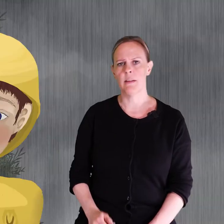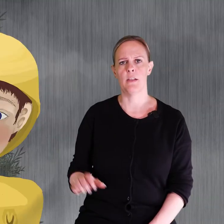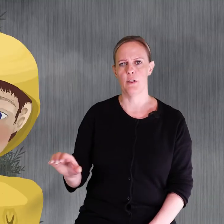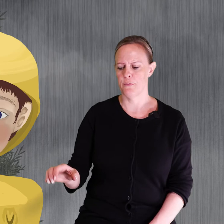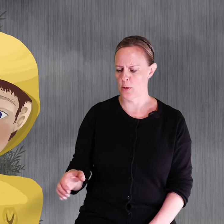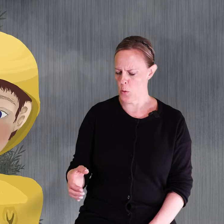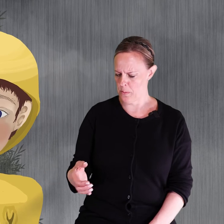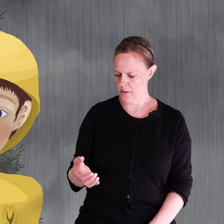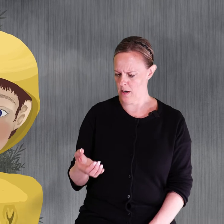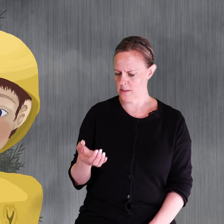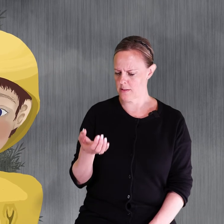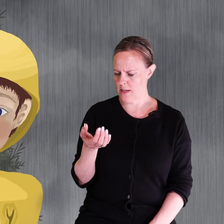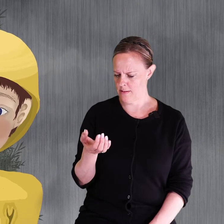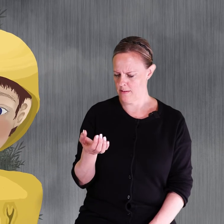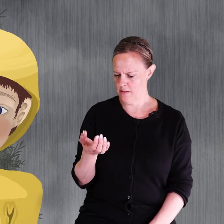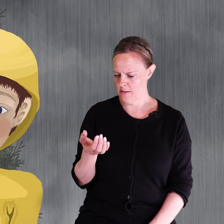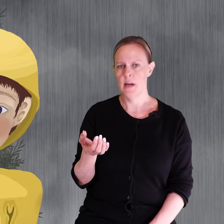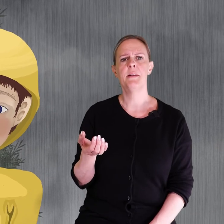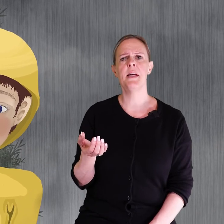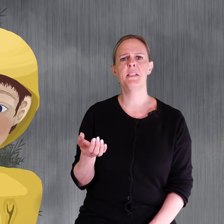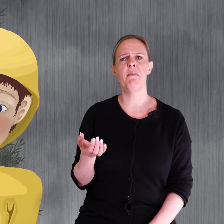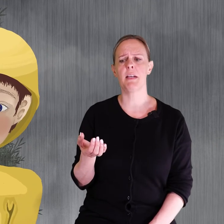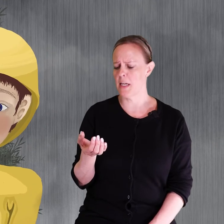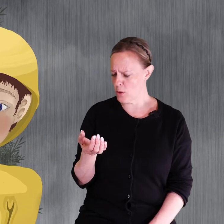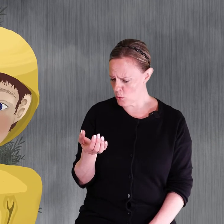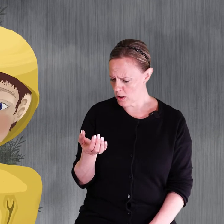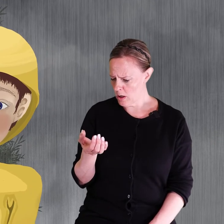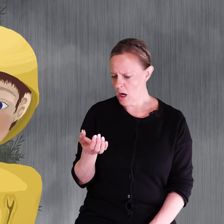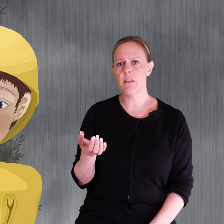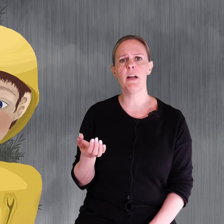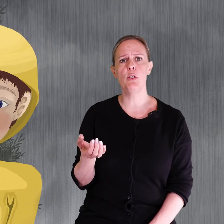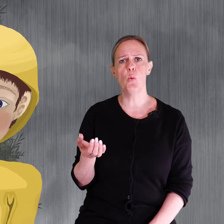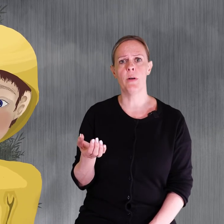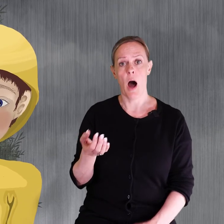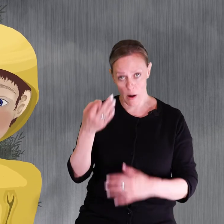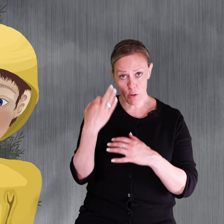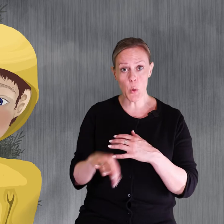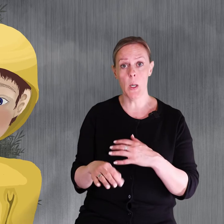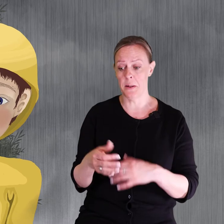Svante lyfter upp asken. Den ser verkligen ut att vara gjord av guld.